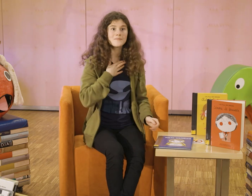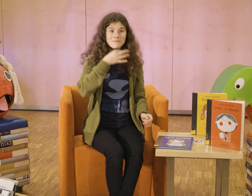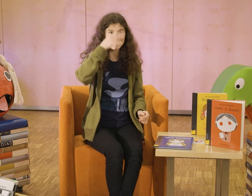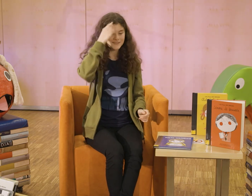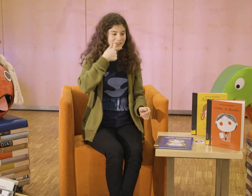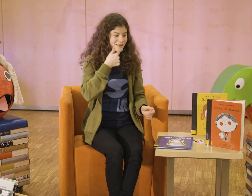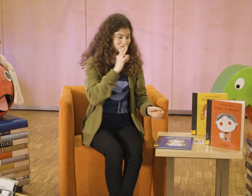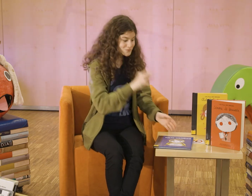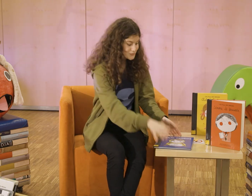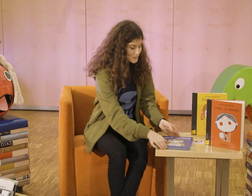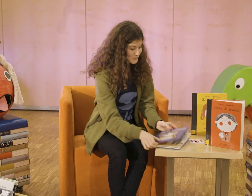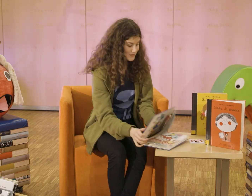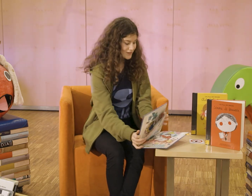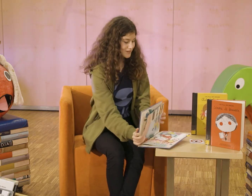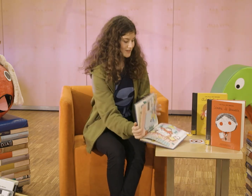mir gefällt das bild sehr gut